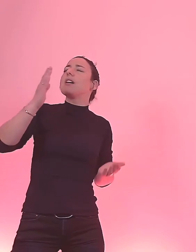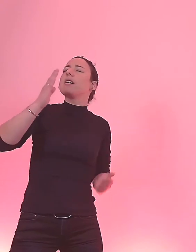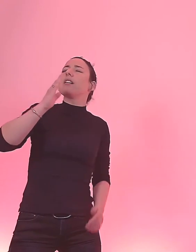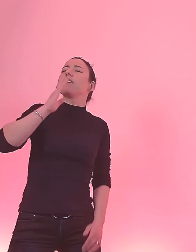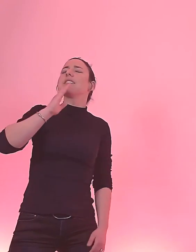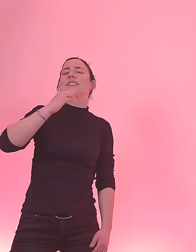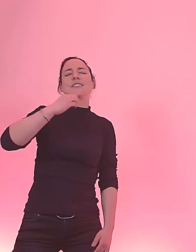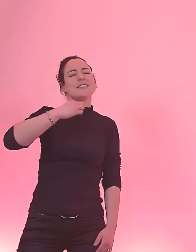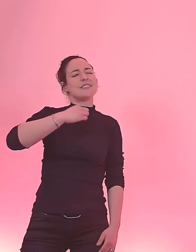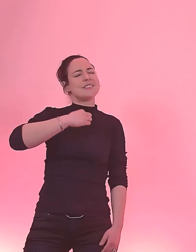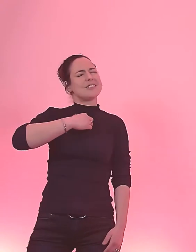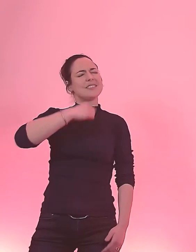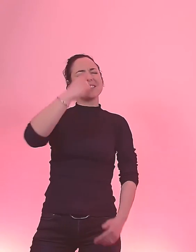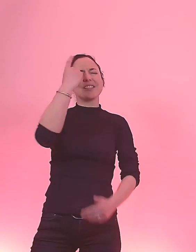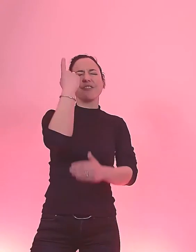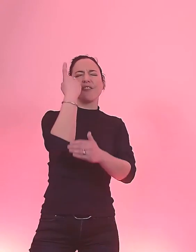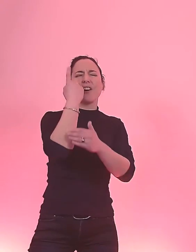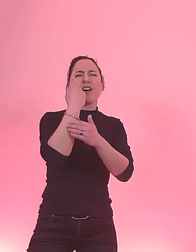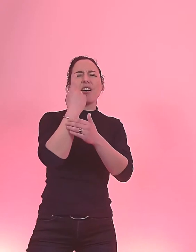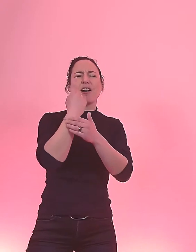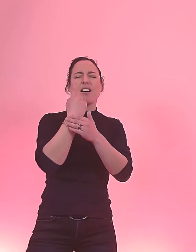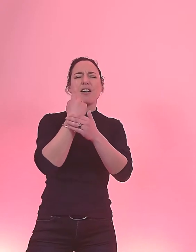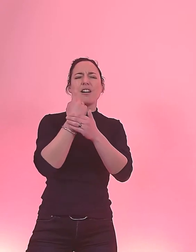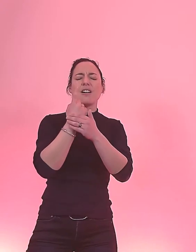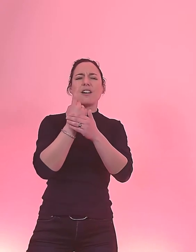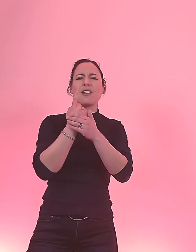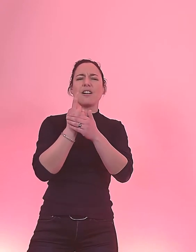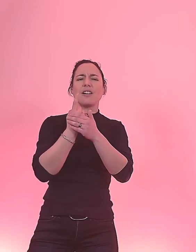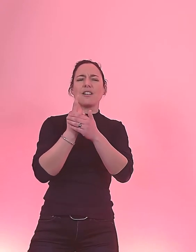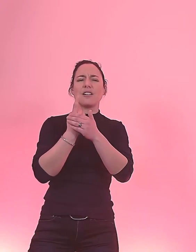wanneer ik ga